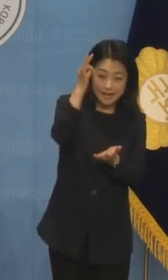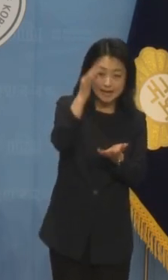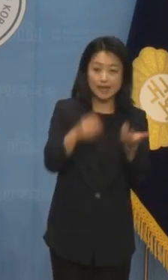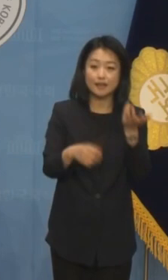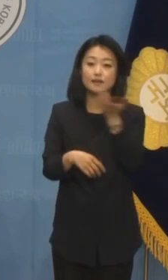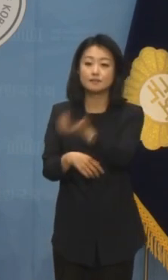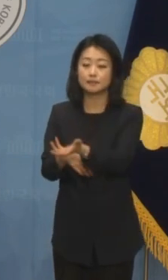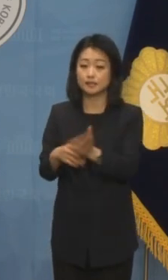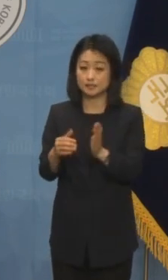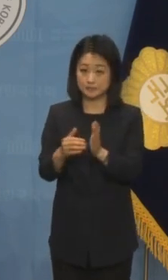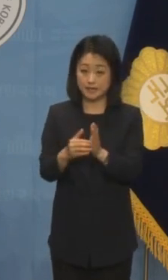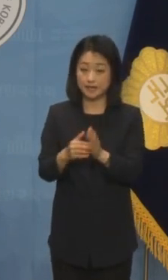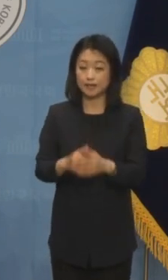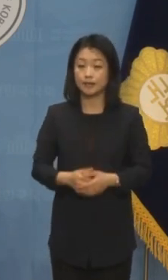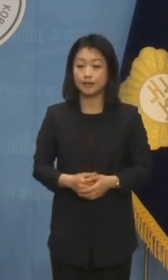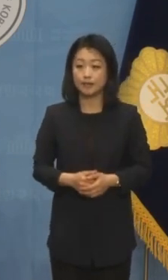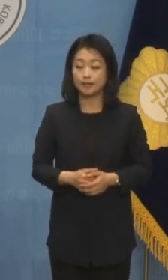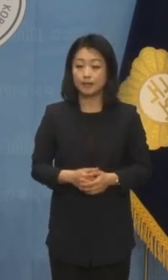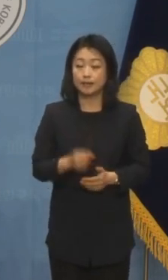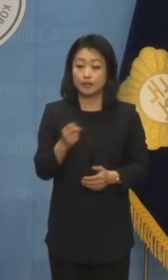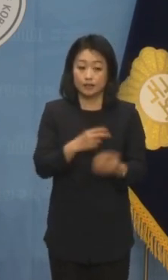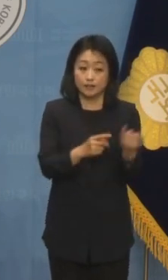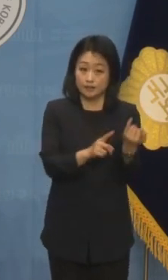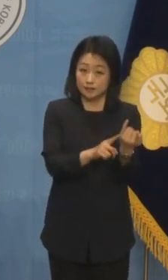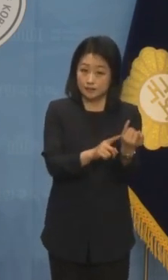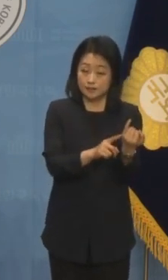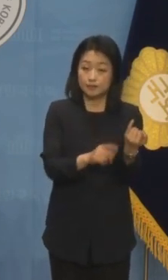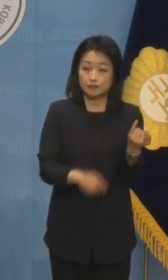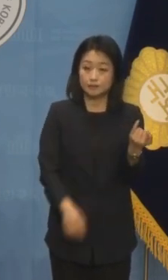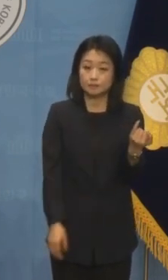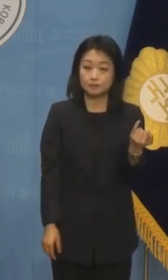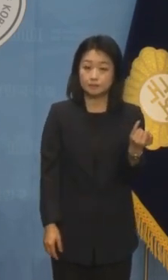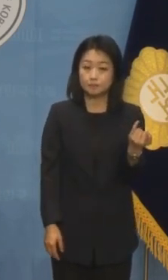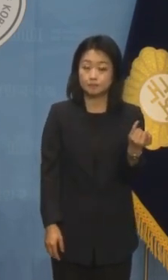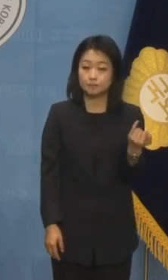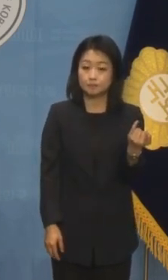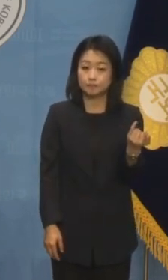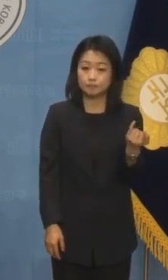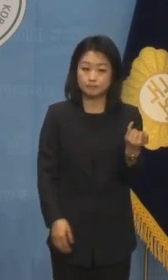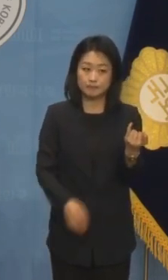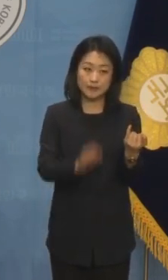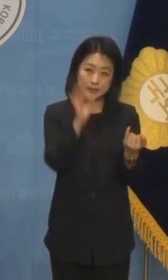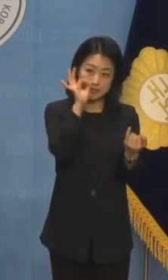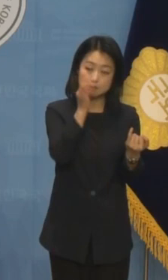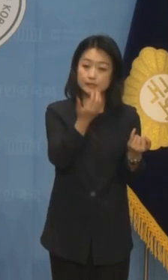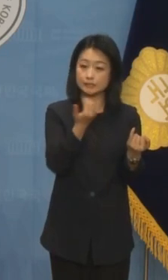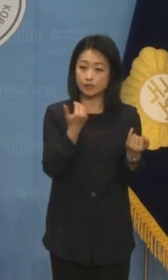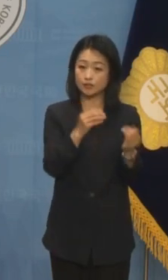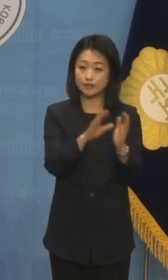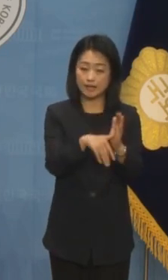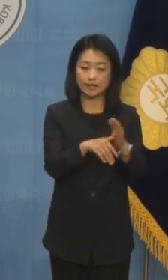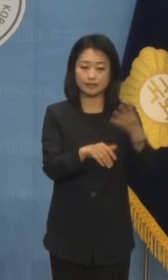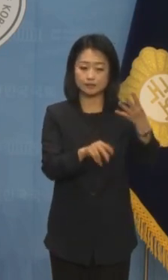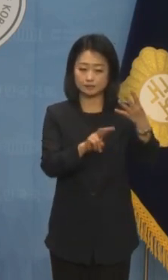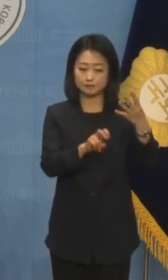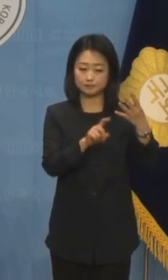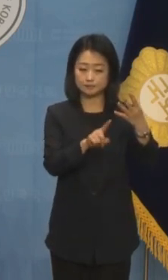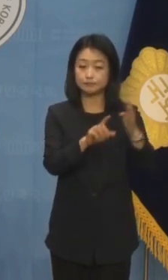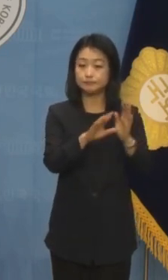있었고요. 이 고인이 되신 분은 고인이 되기 한 10일 전 4월